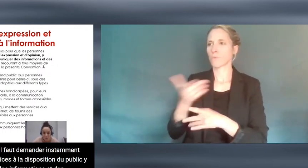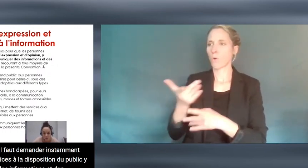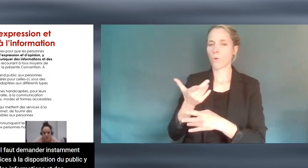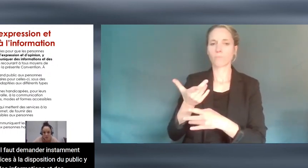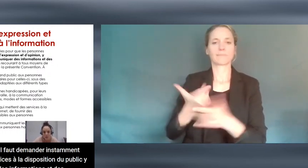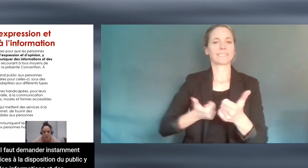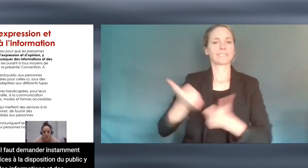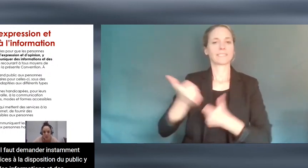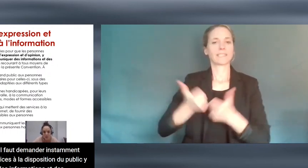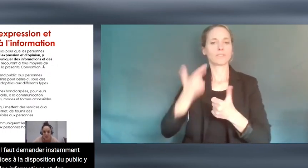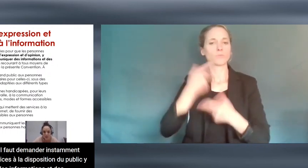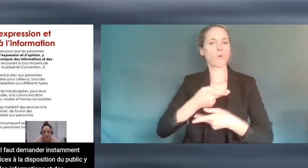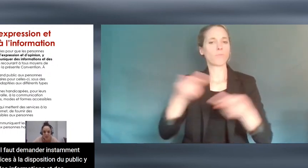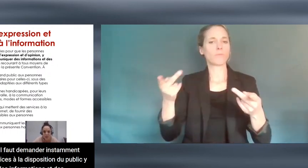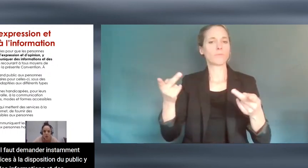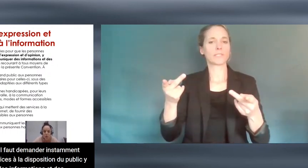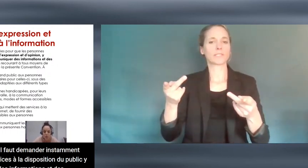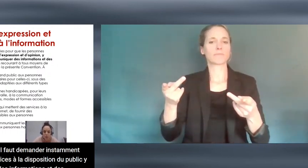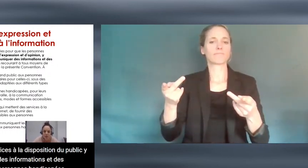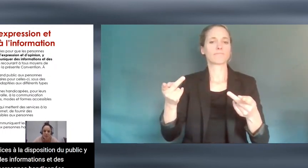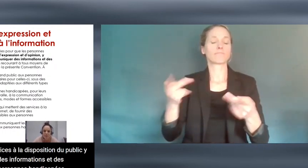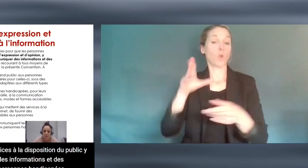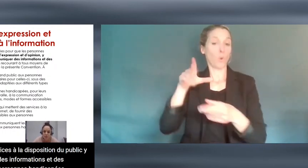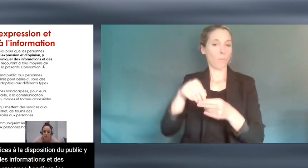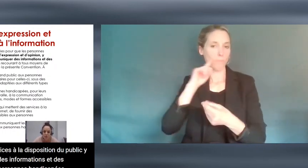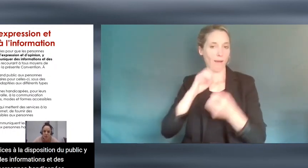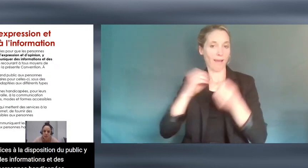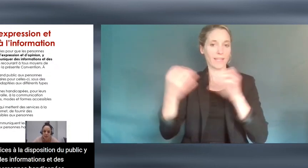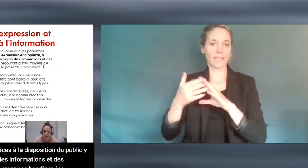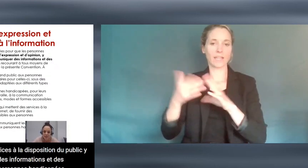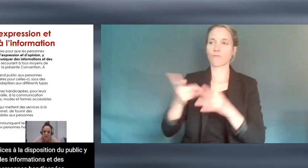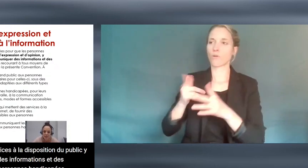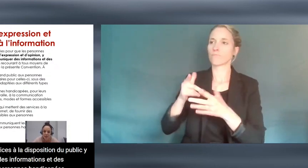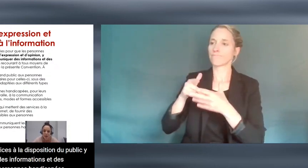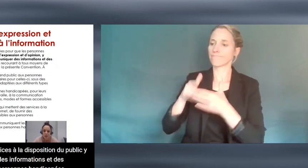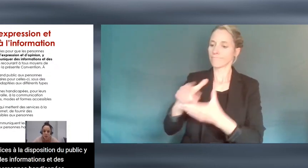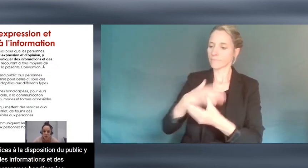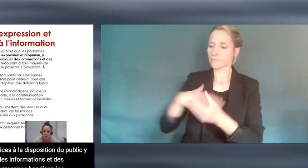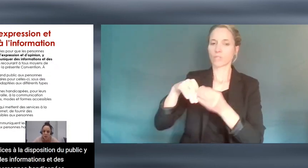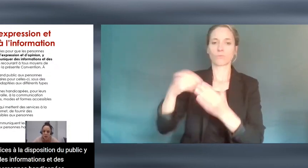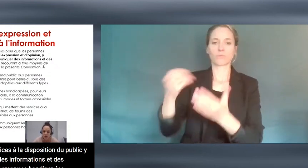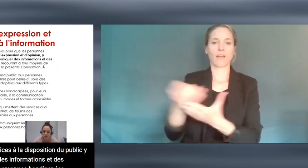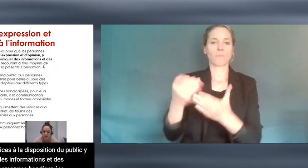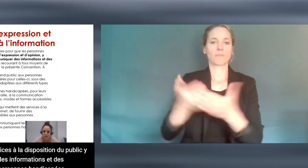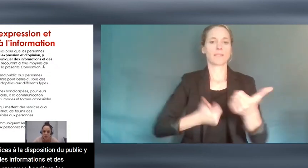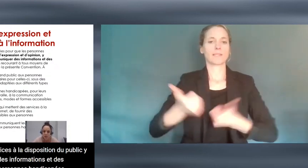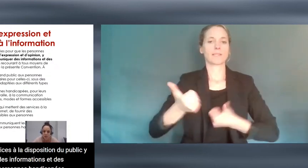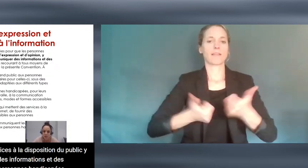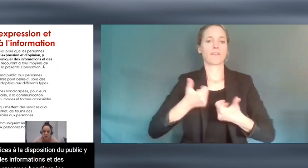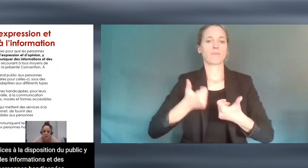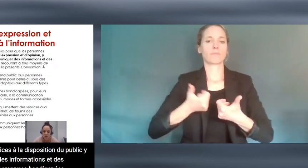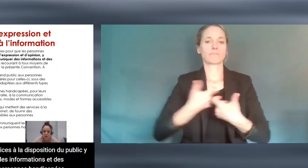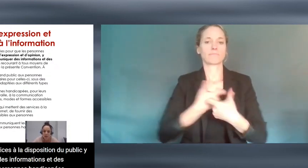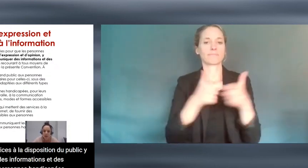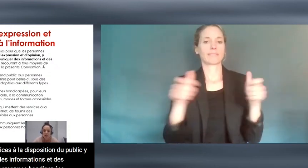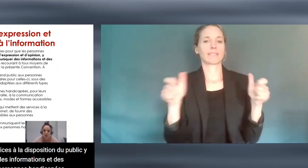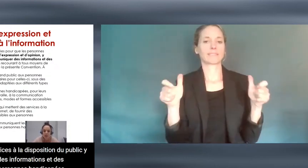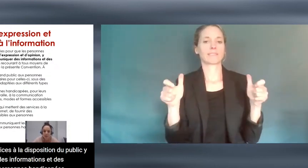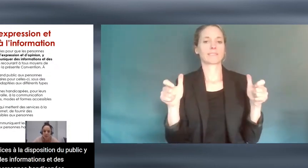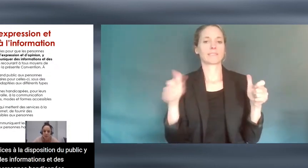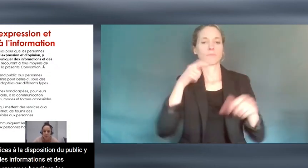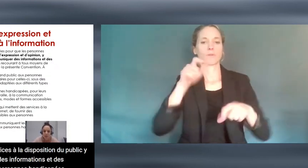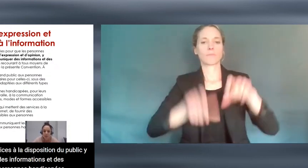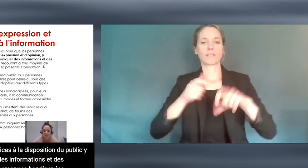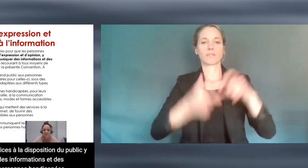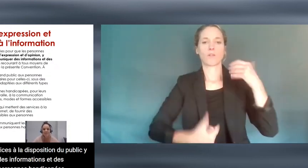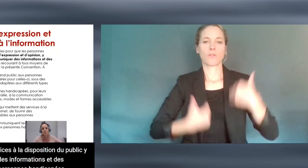y compris par le biais de l'Internet, de fournir des informations et des services sous des formes accessibles aux personnes handicapées et que